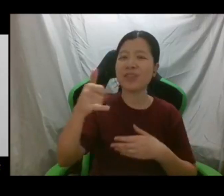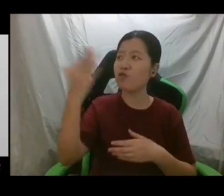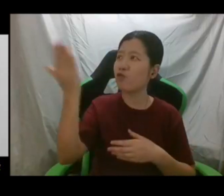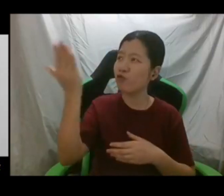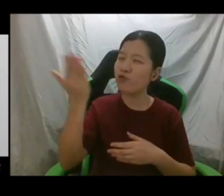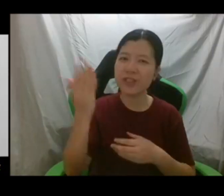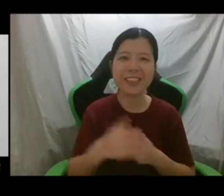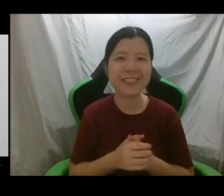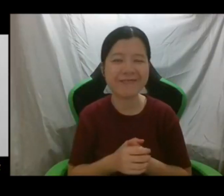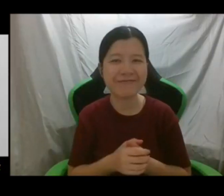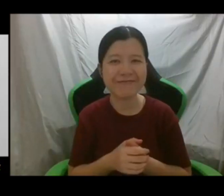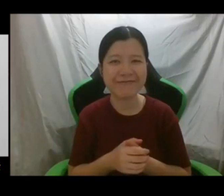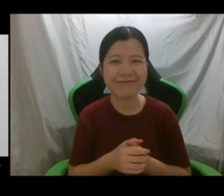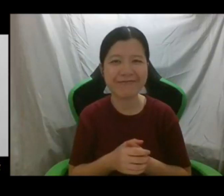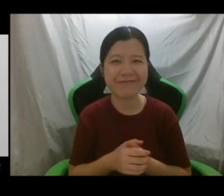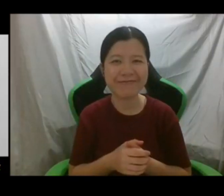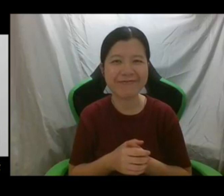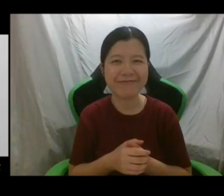家父姐姐遊學團。